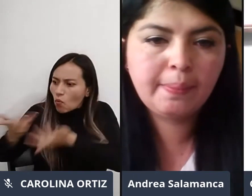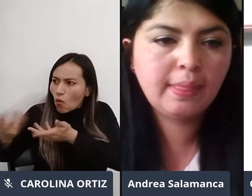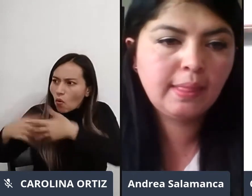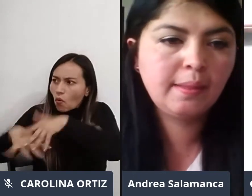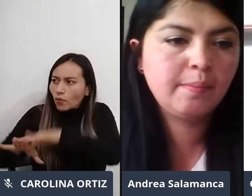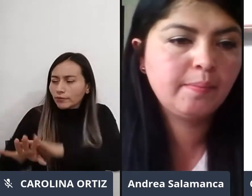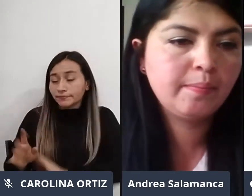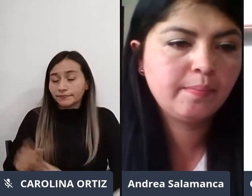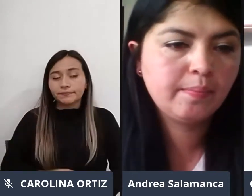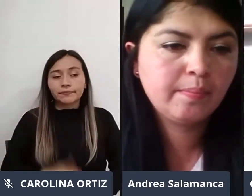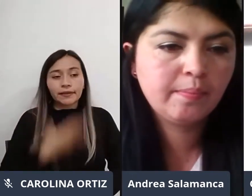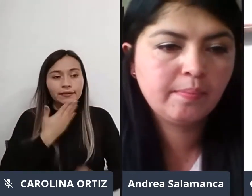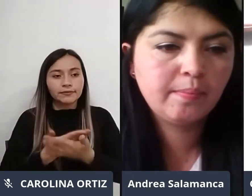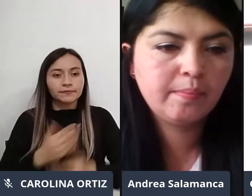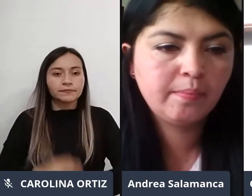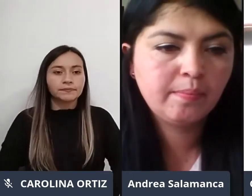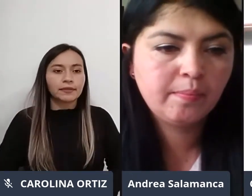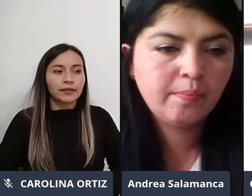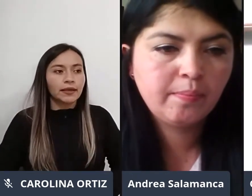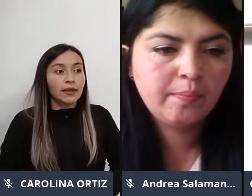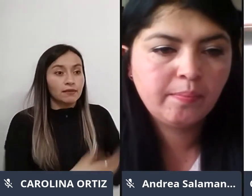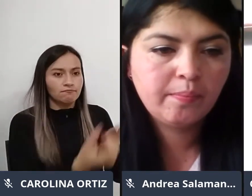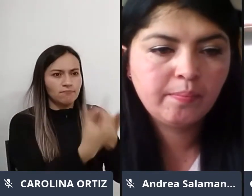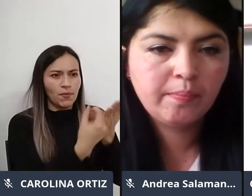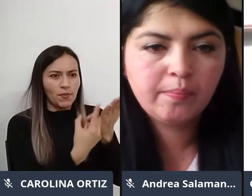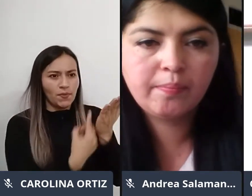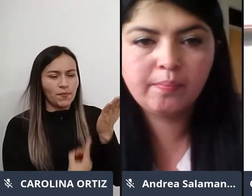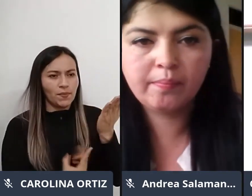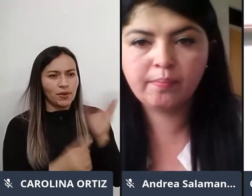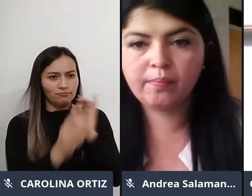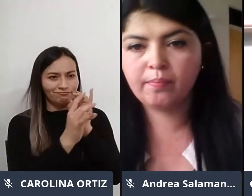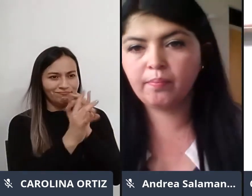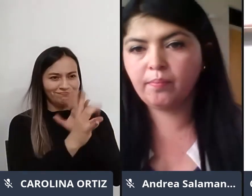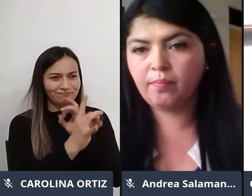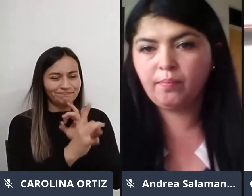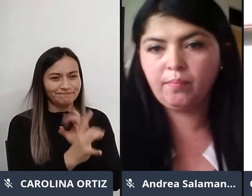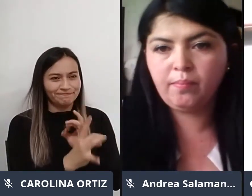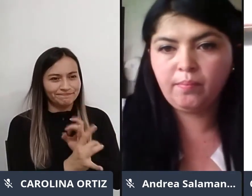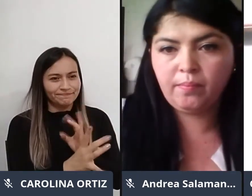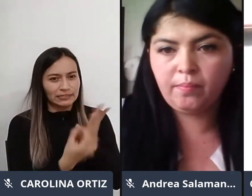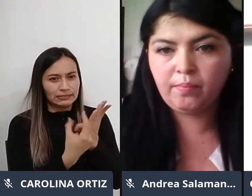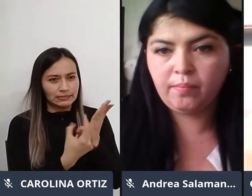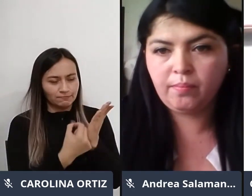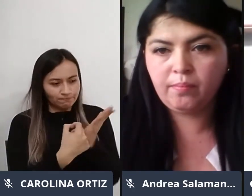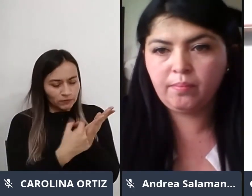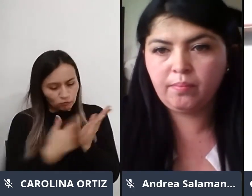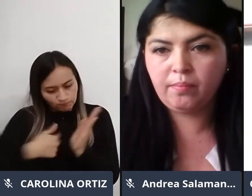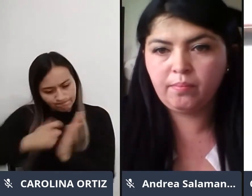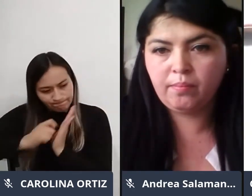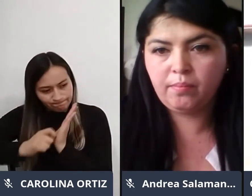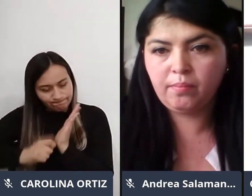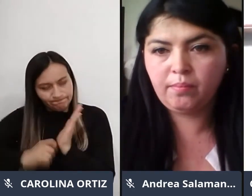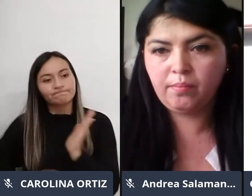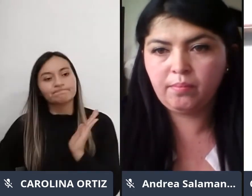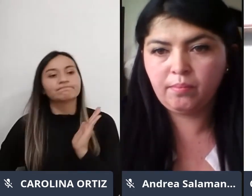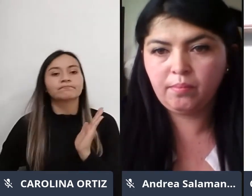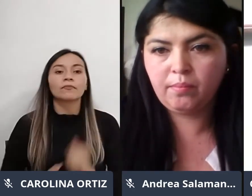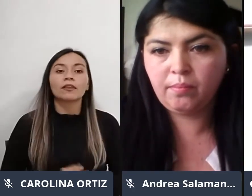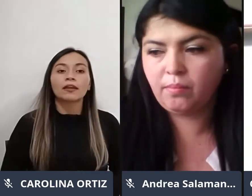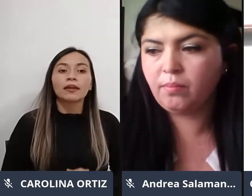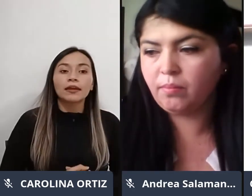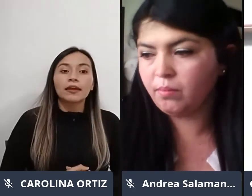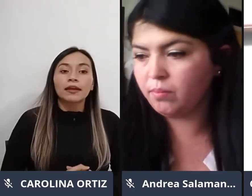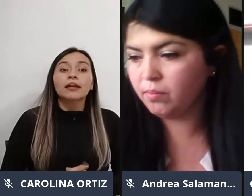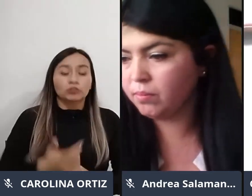Bueno, estamos recogiendo las preguntas que ustedes están haciendo en el chat. Hay que también hablar un poco también de esas organizaciones sociales.